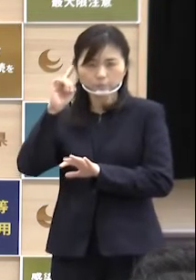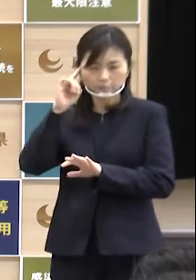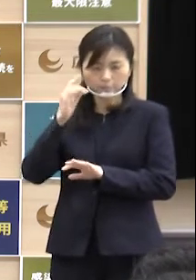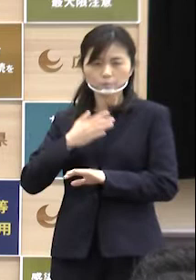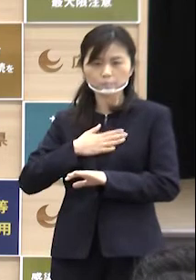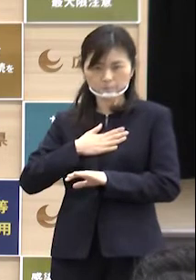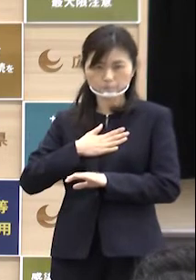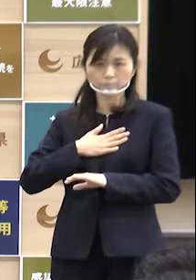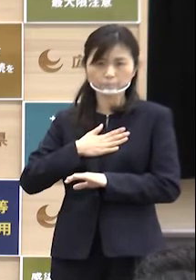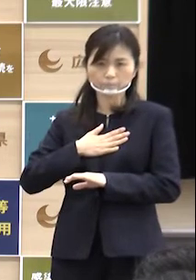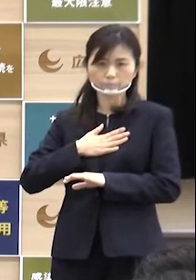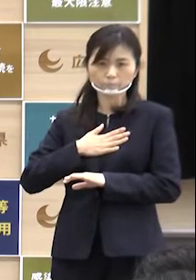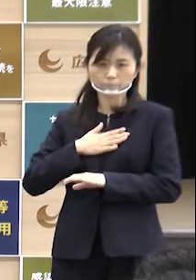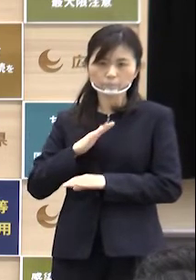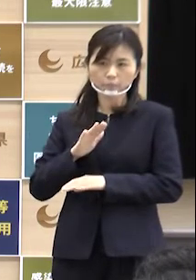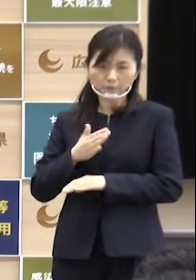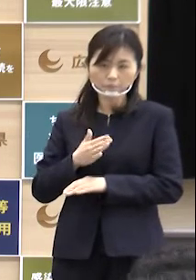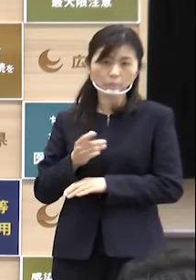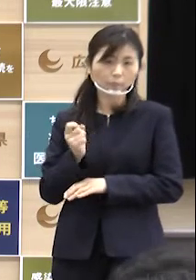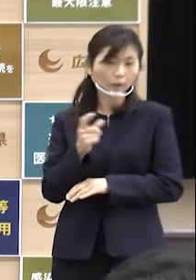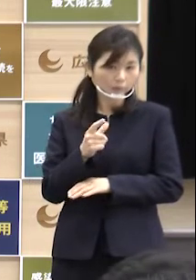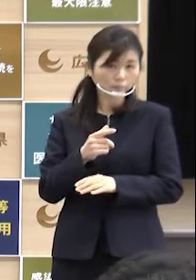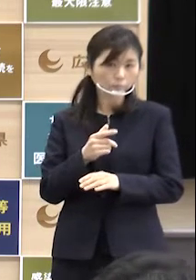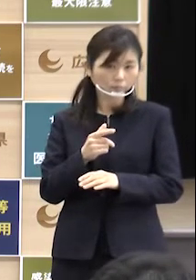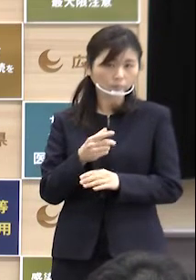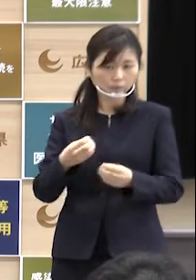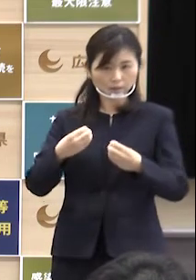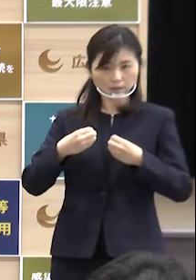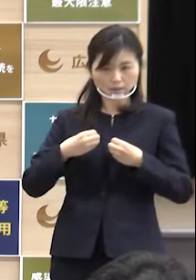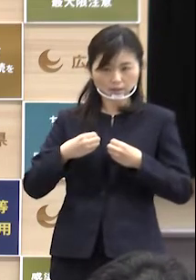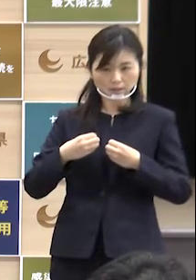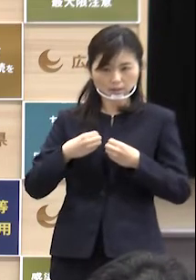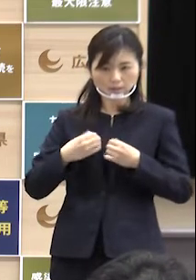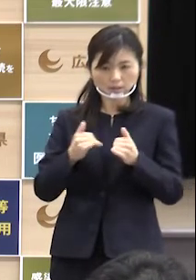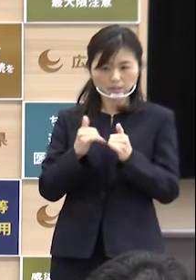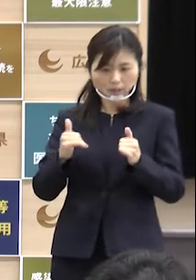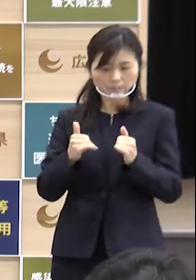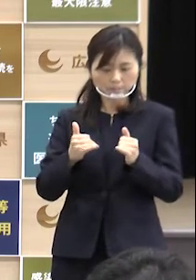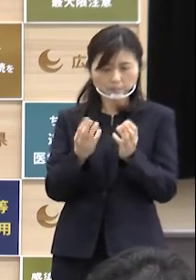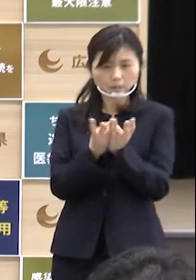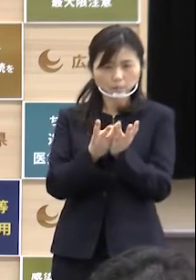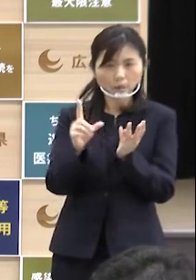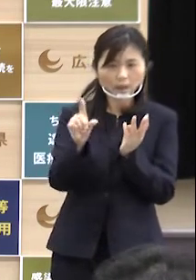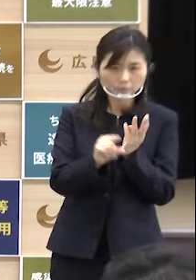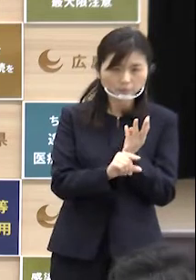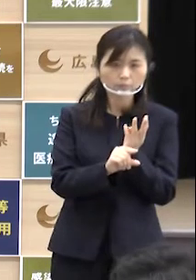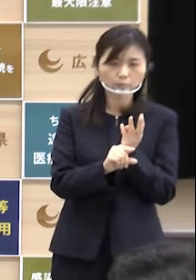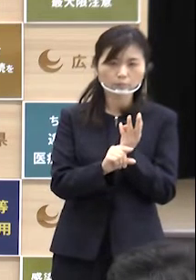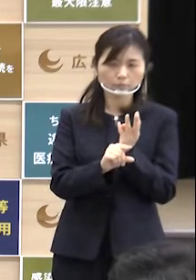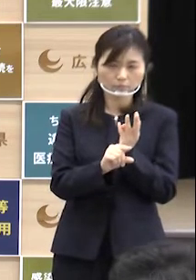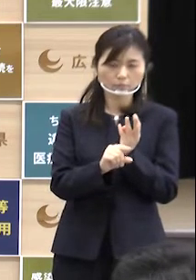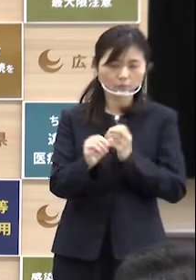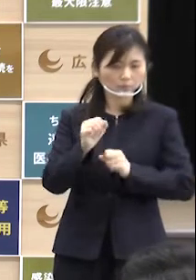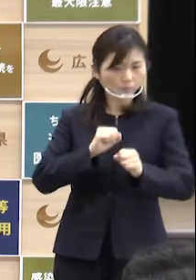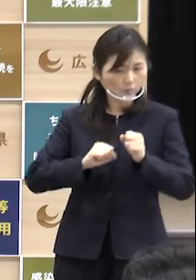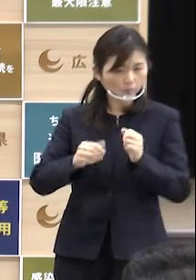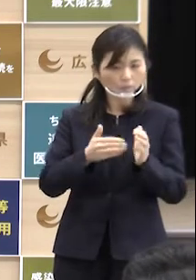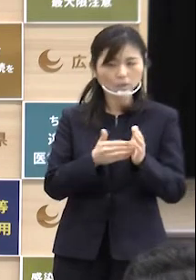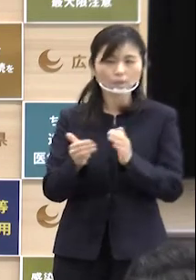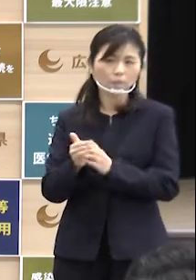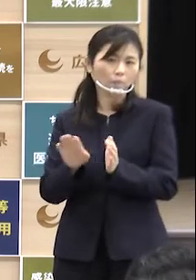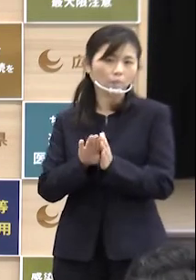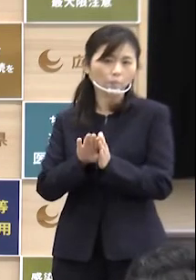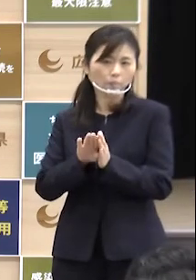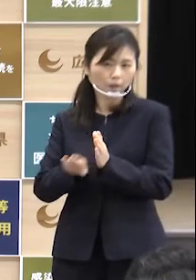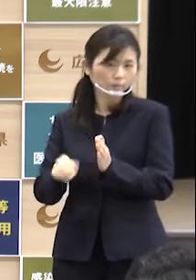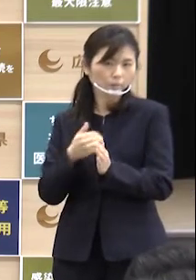承知をしていますけれども、早く感染を減少に向かわせて、行動制限を終わらせるためにもご理解、ご協